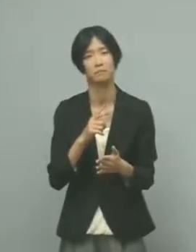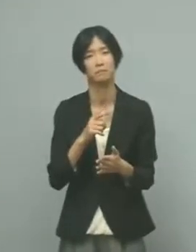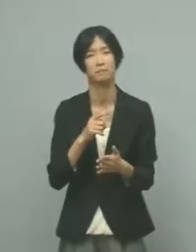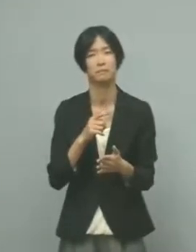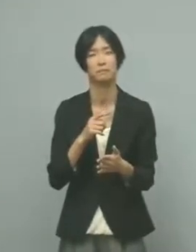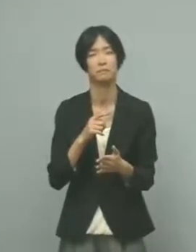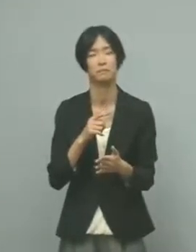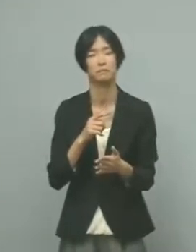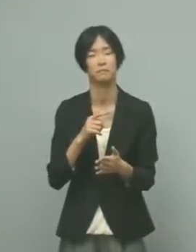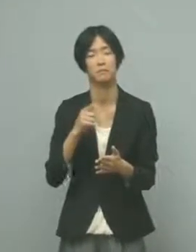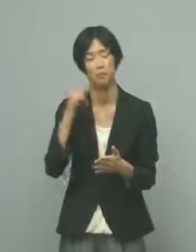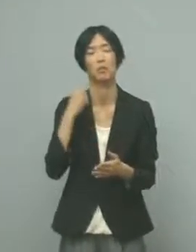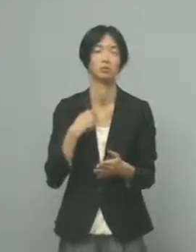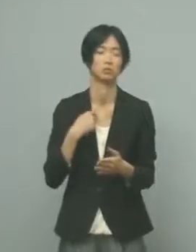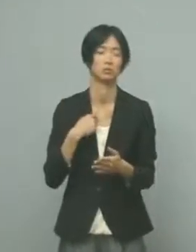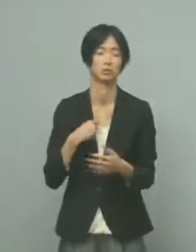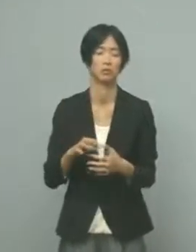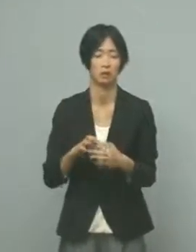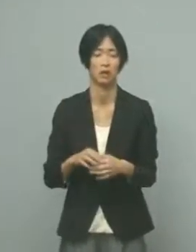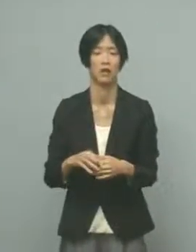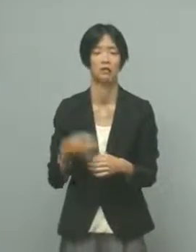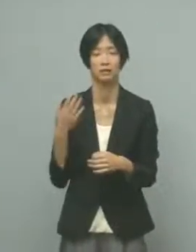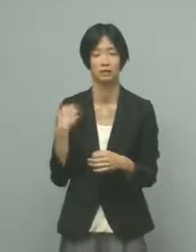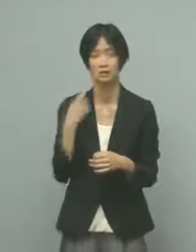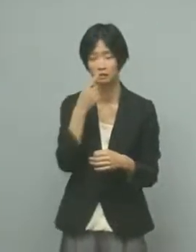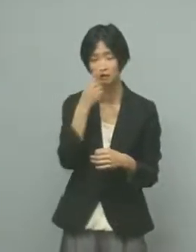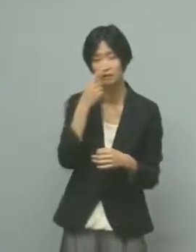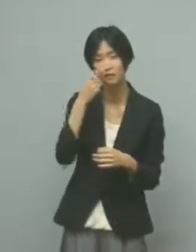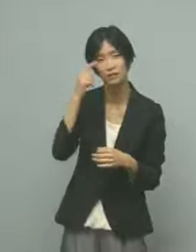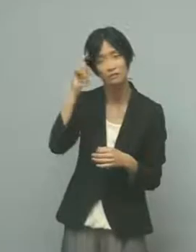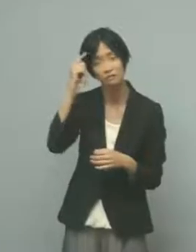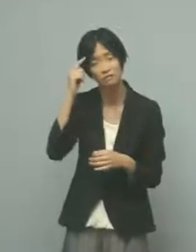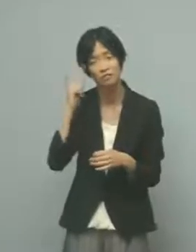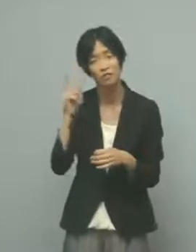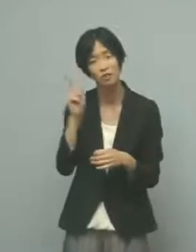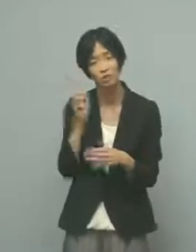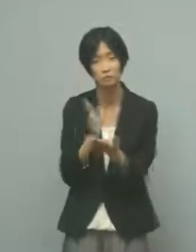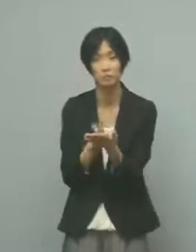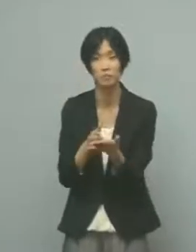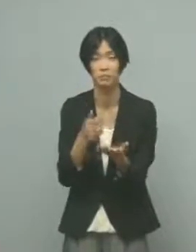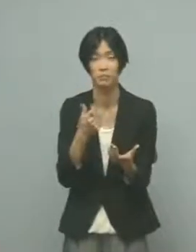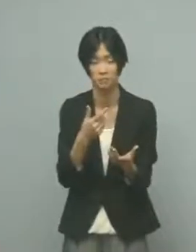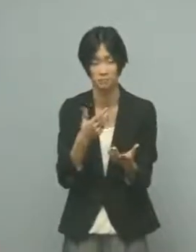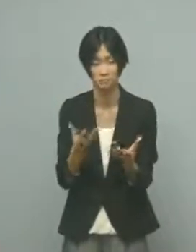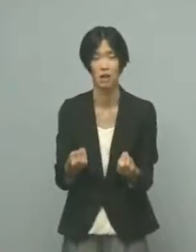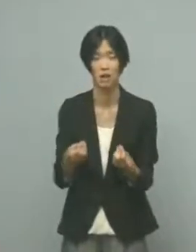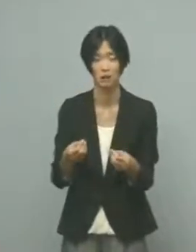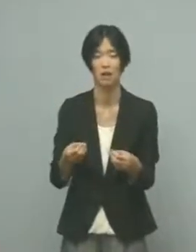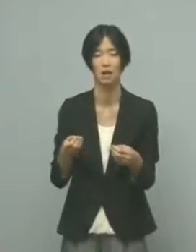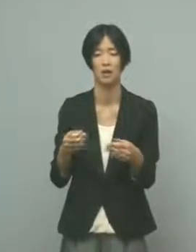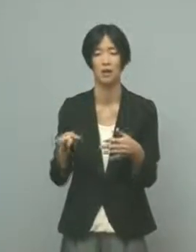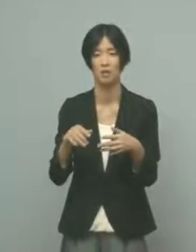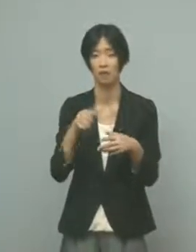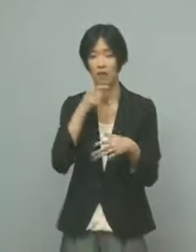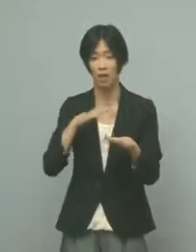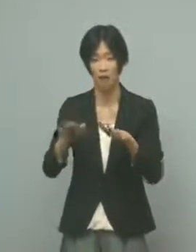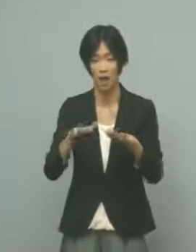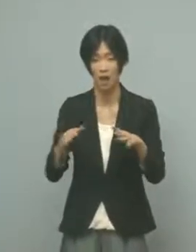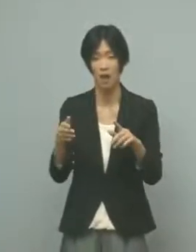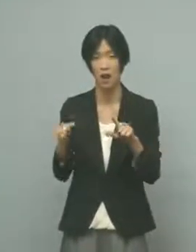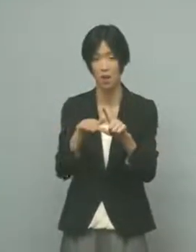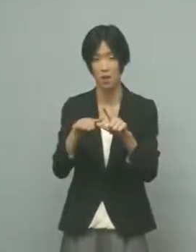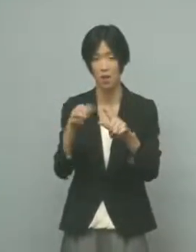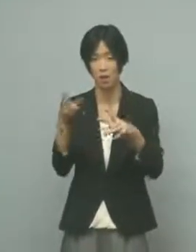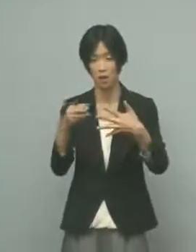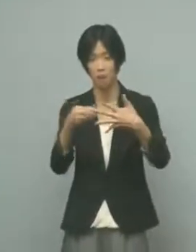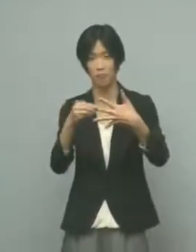先ほど受け止めについてのところで申し上げたんですけど、例えば警戒レベル3というのは高齢者